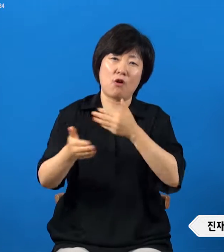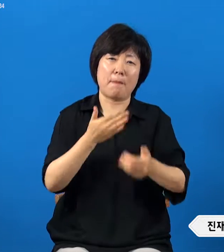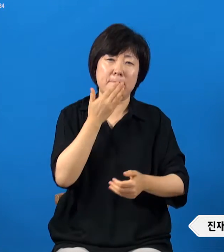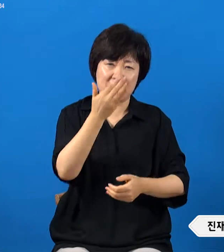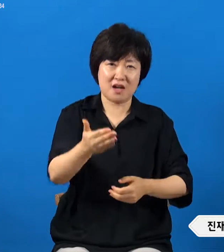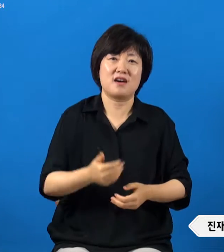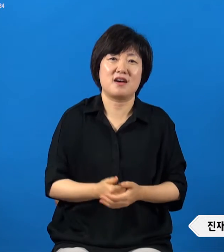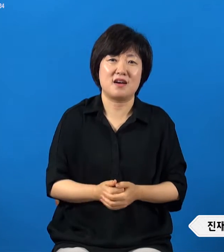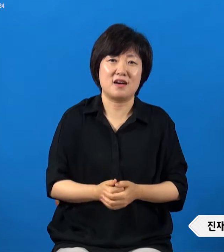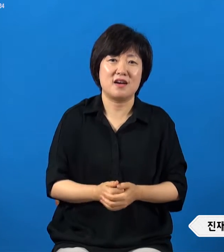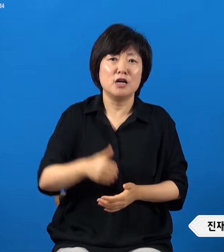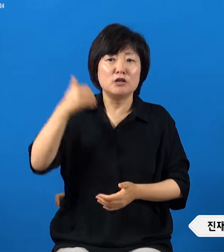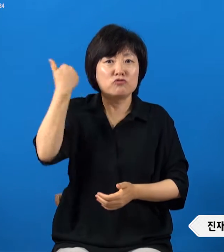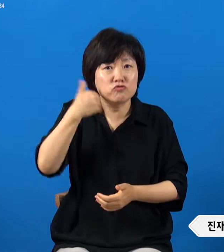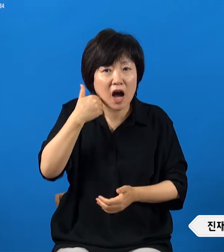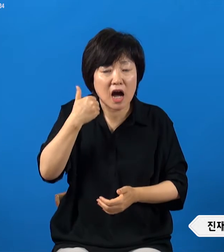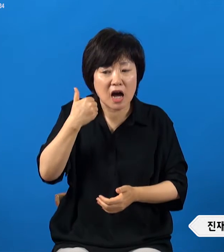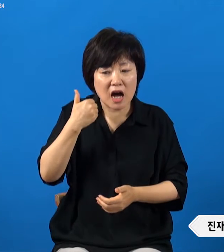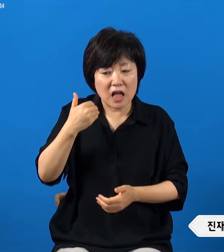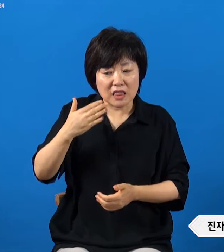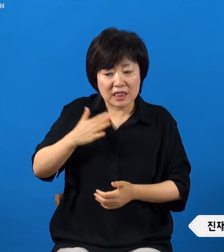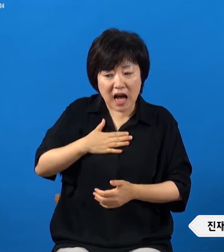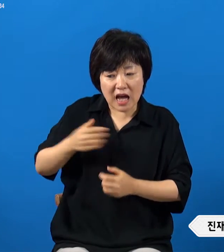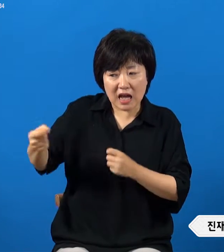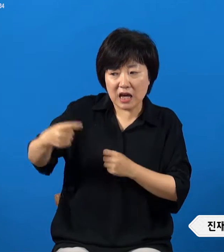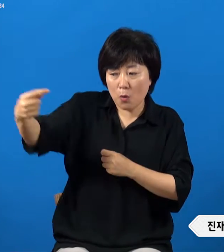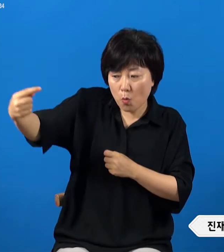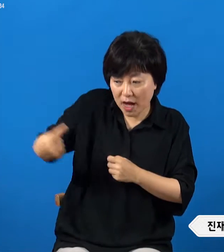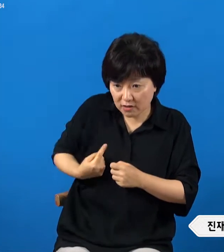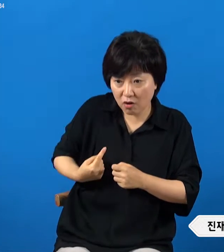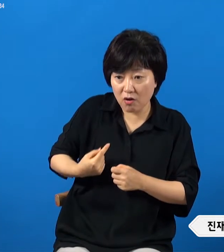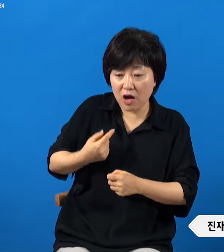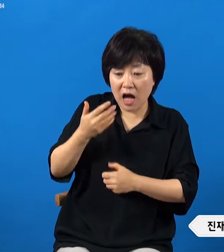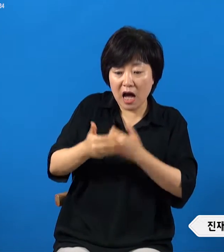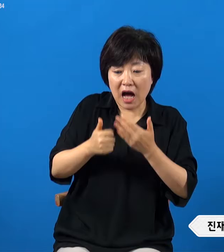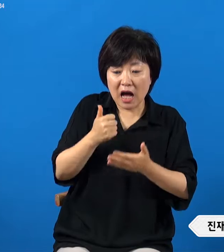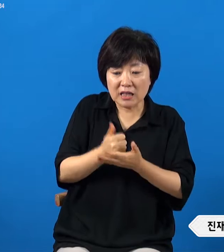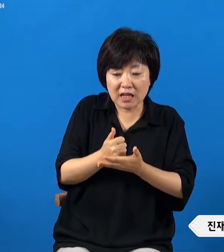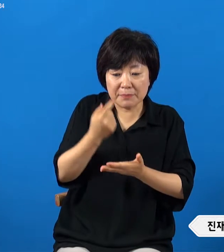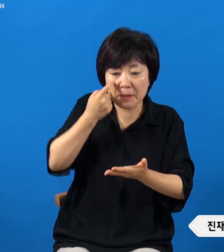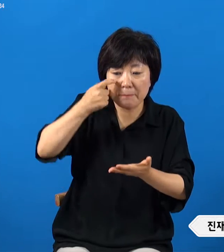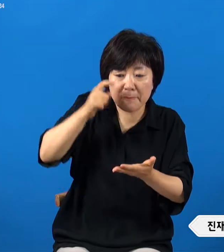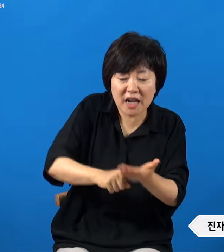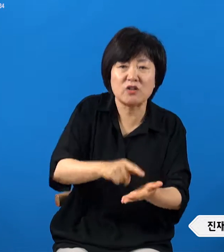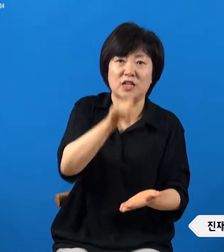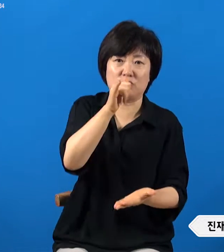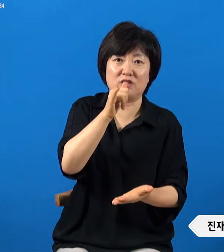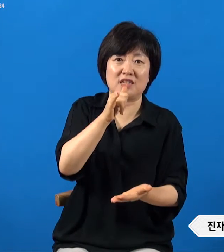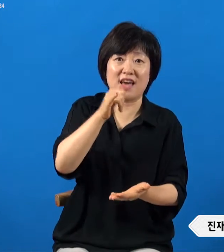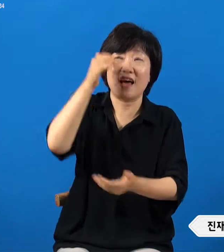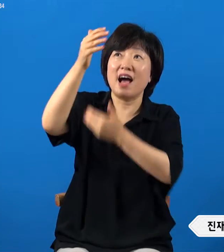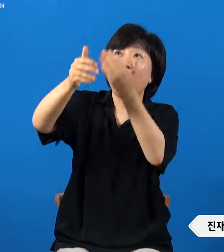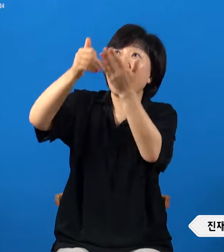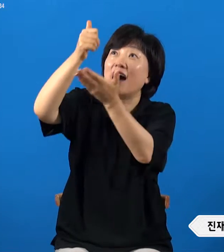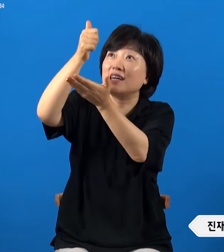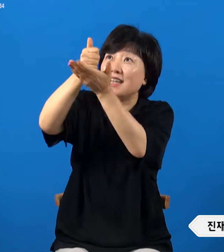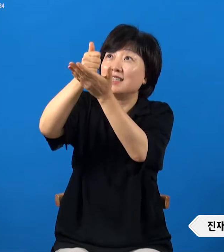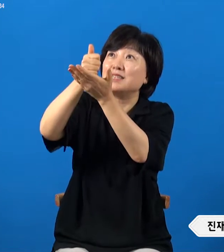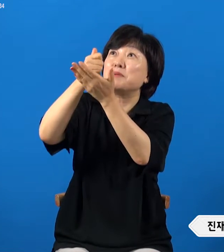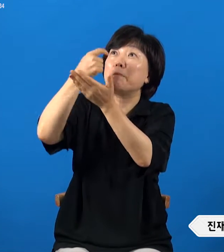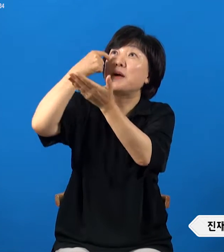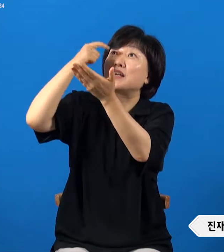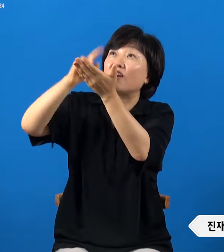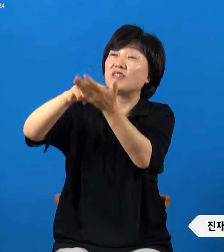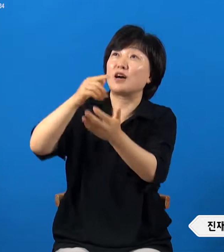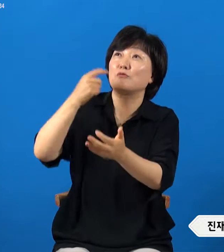됩니다. 누가 우리 가운데 와서 내가 어떻게 하면 하나님을 알 수 있겠습니까? 내가 어떻게 하면 구원을 받을